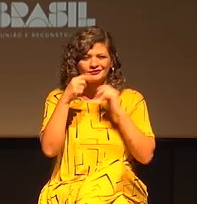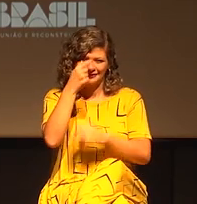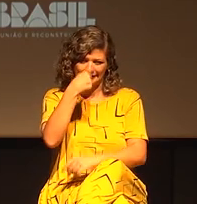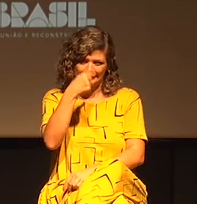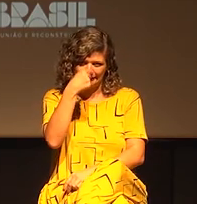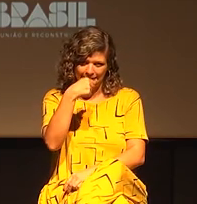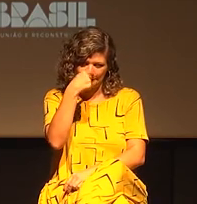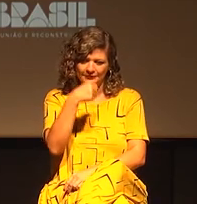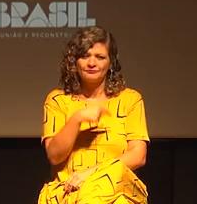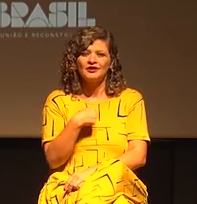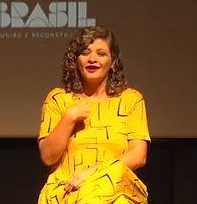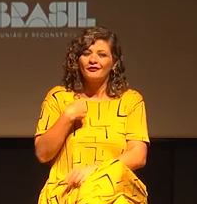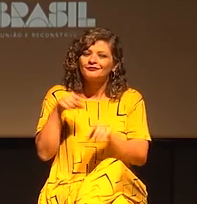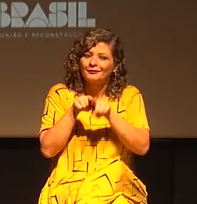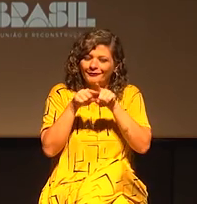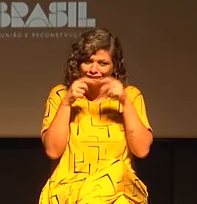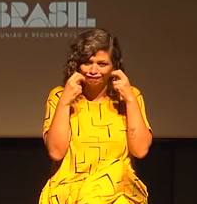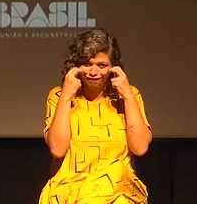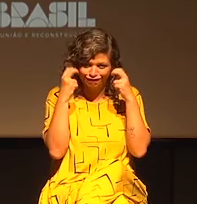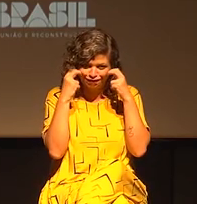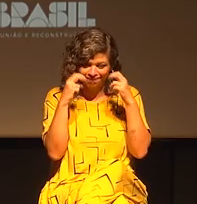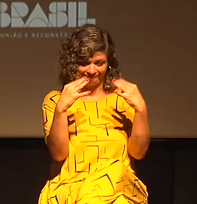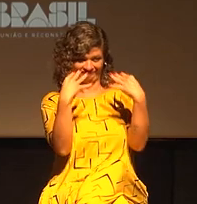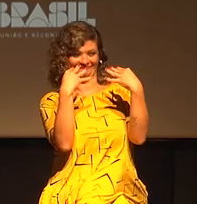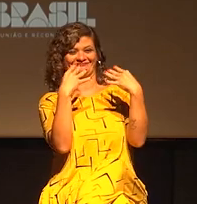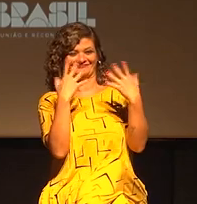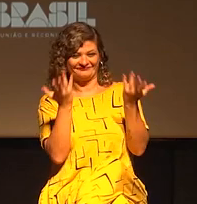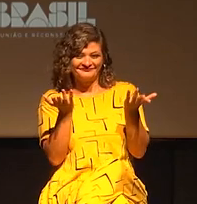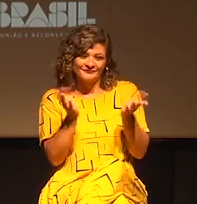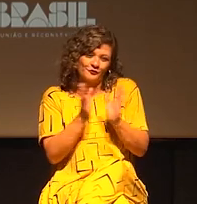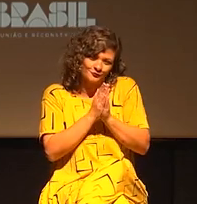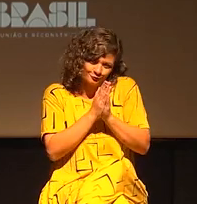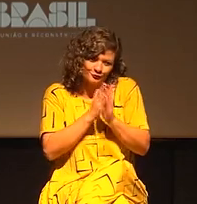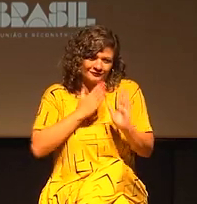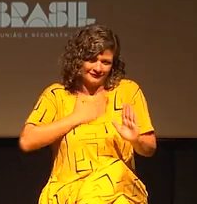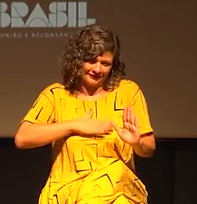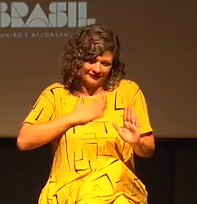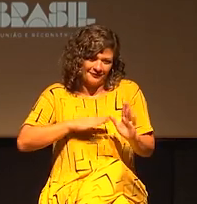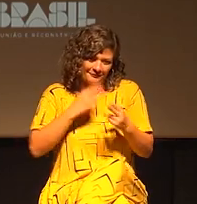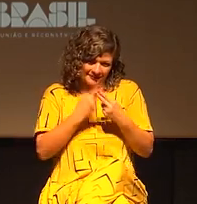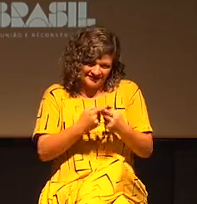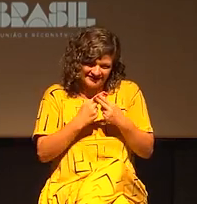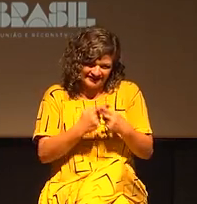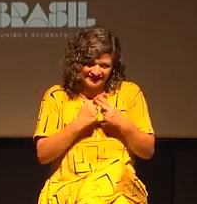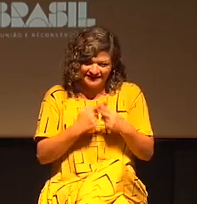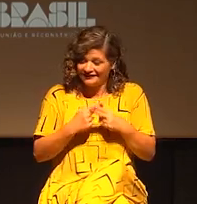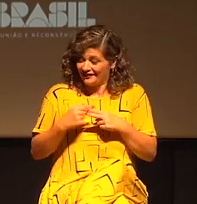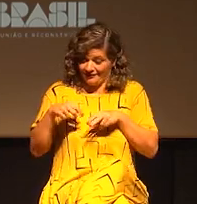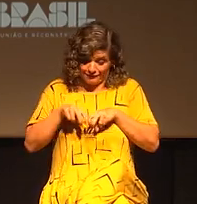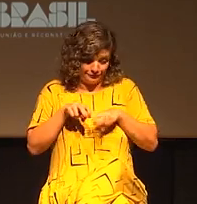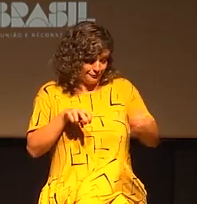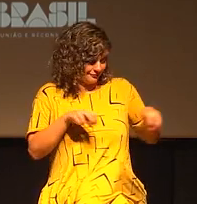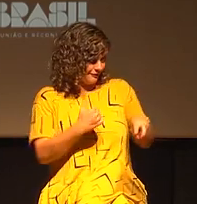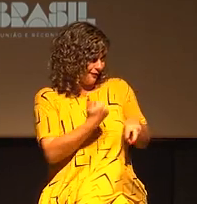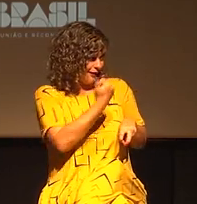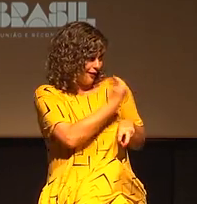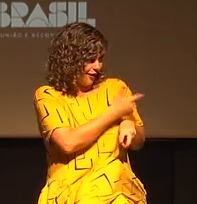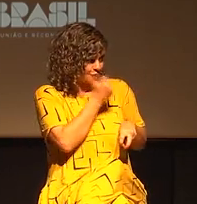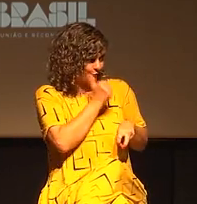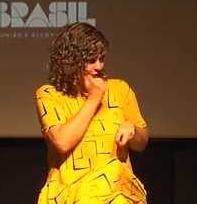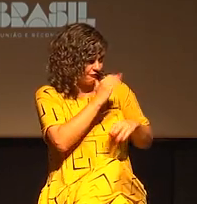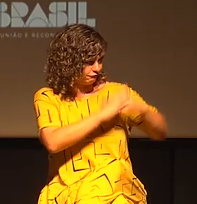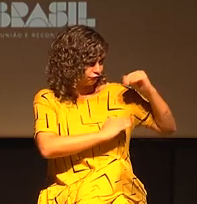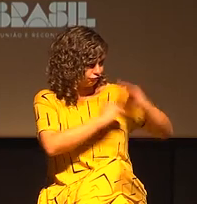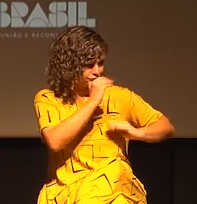e eu sou tímida também então tenho calma comigo é é muito nervosismo estar do lado de tantas mulheres aí que fazem um